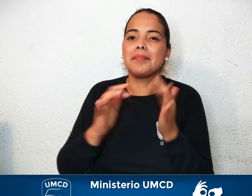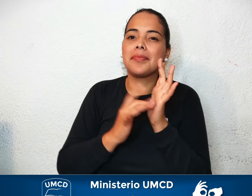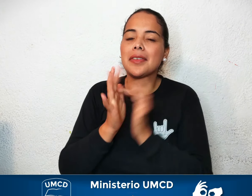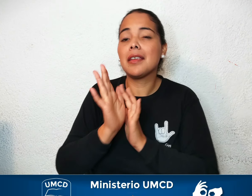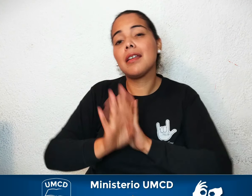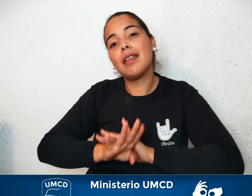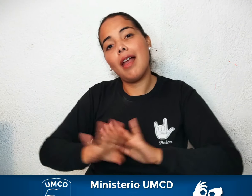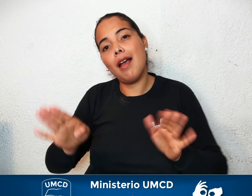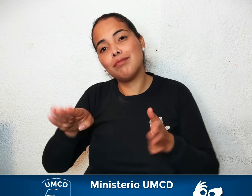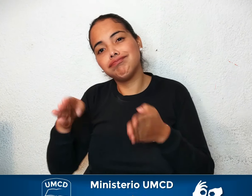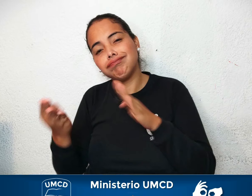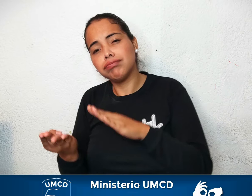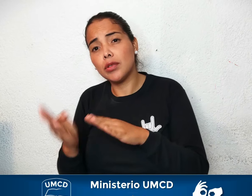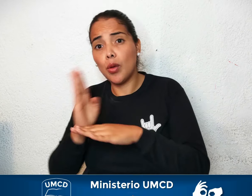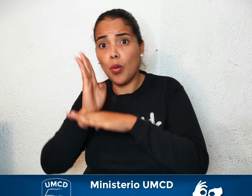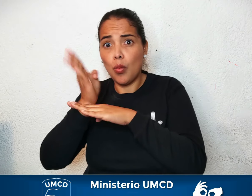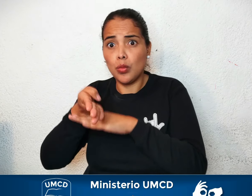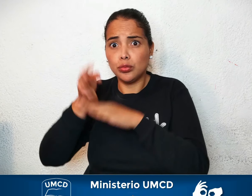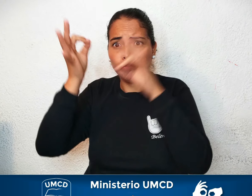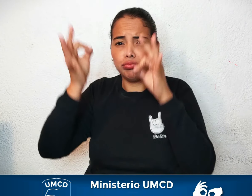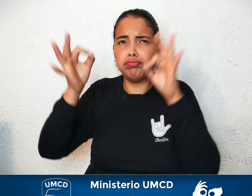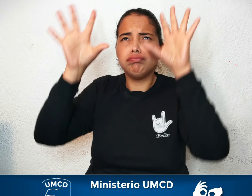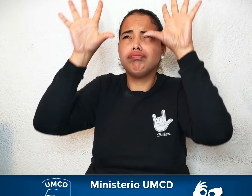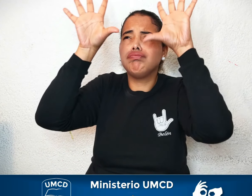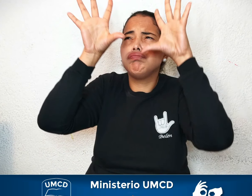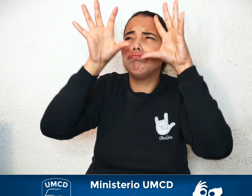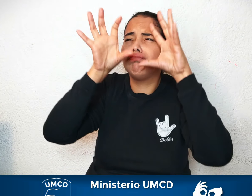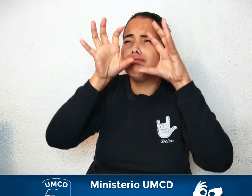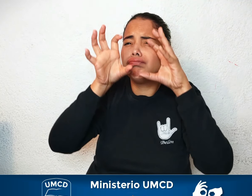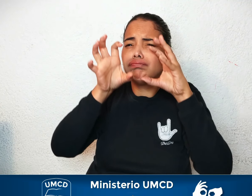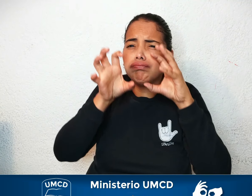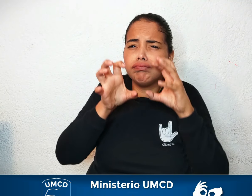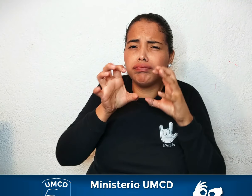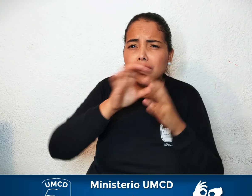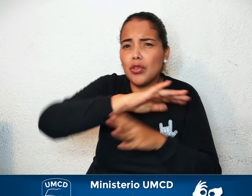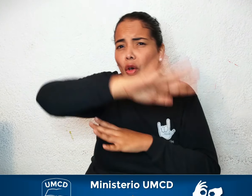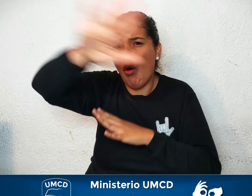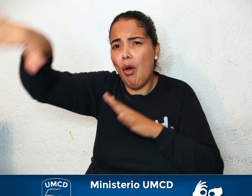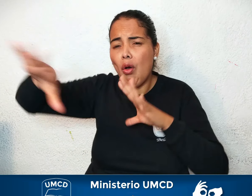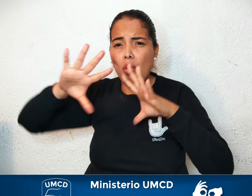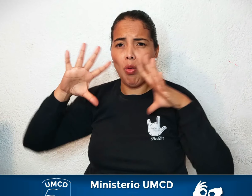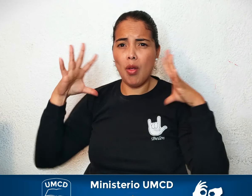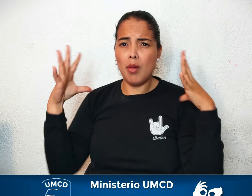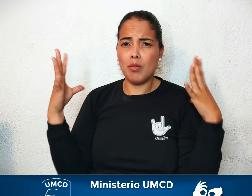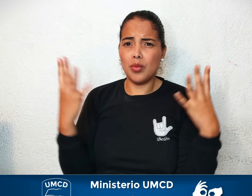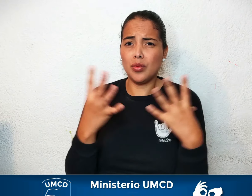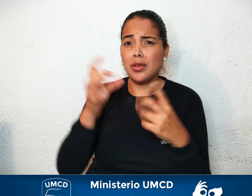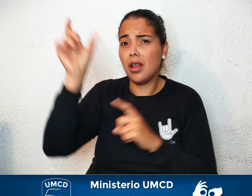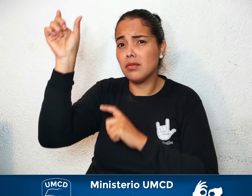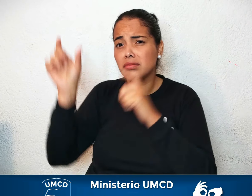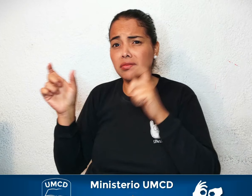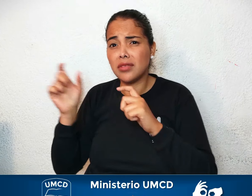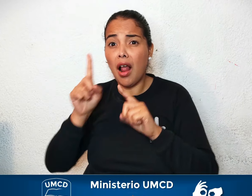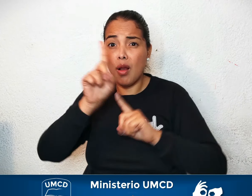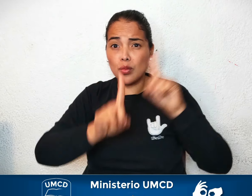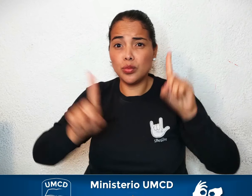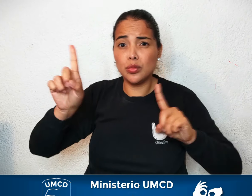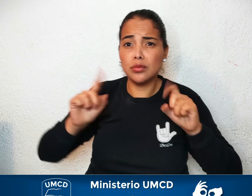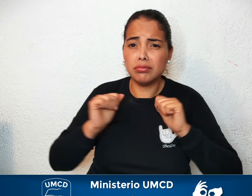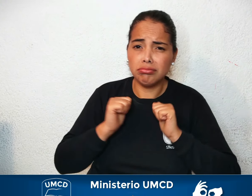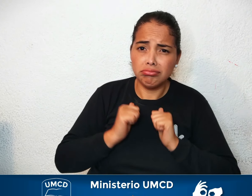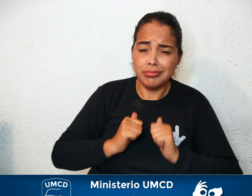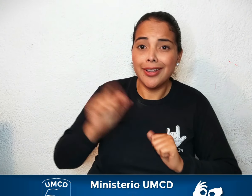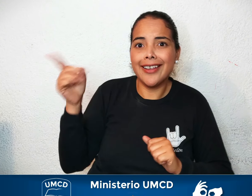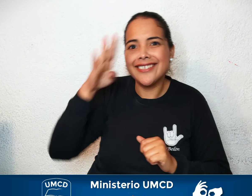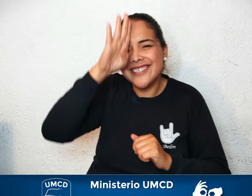anterior, aparentemente el velo de la oscuridad había caído sobre todo el mundo y la tristeza que afligía a los